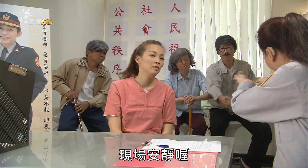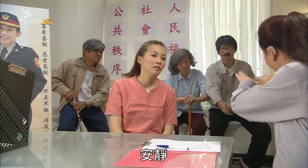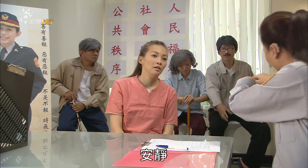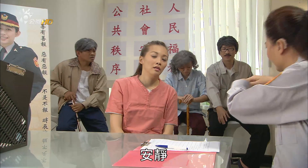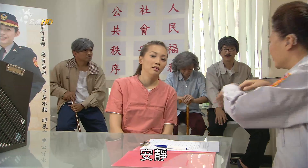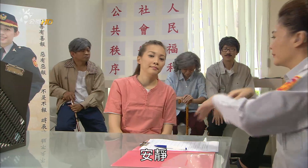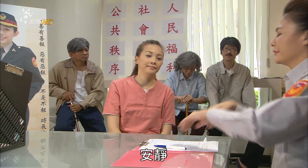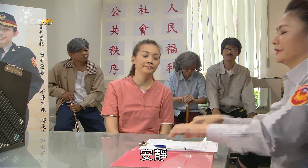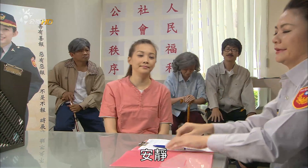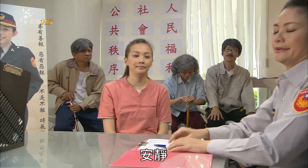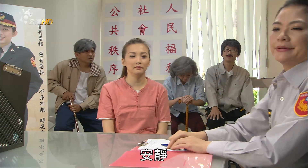安静。